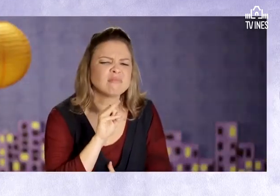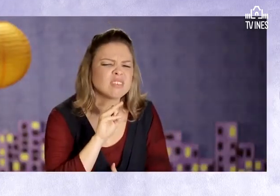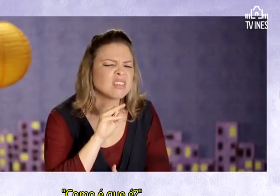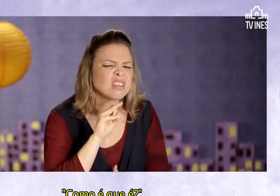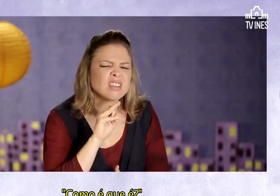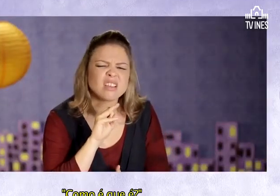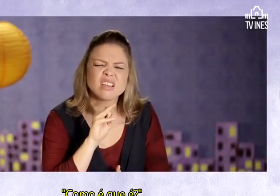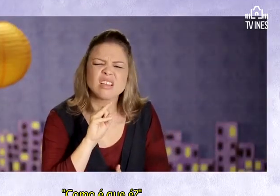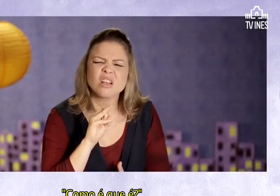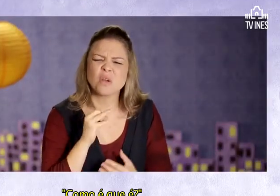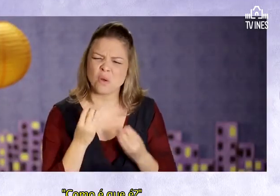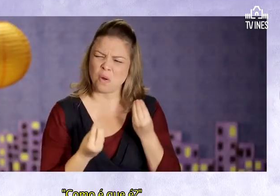Como é que é?